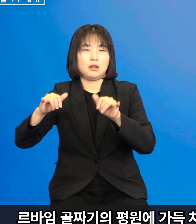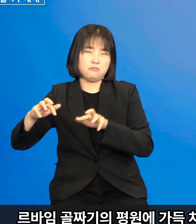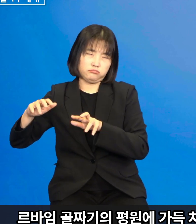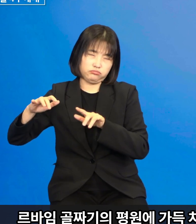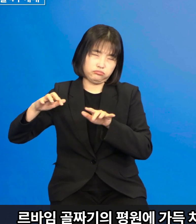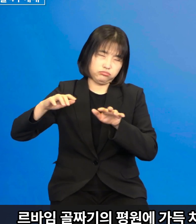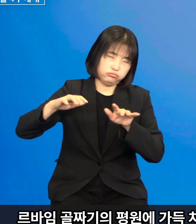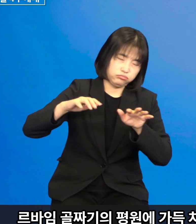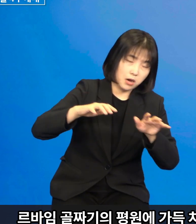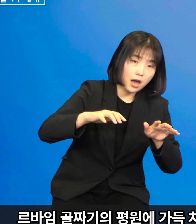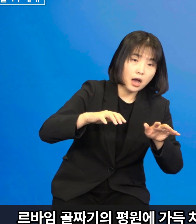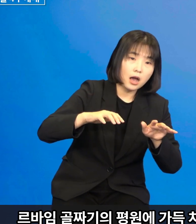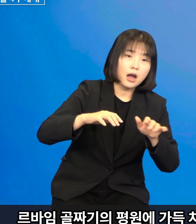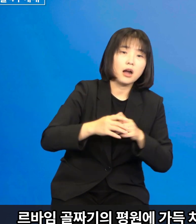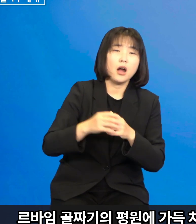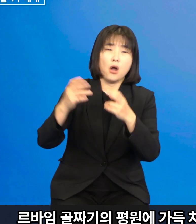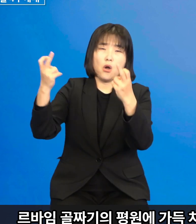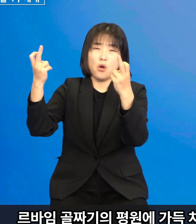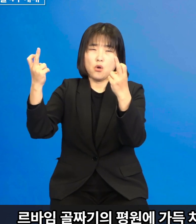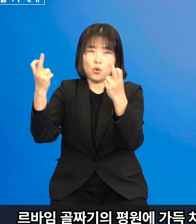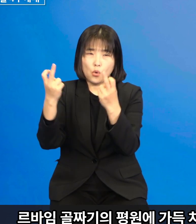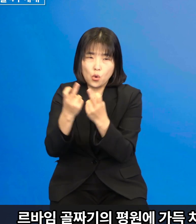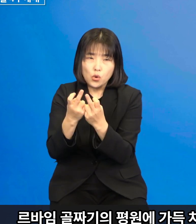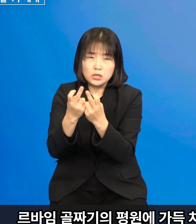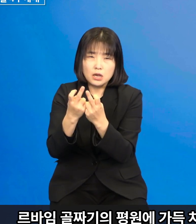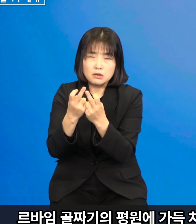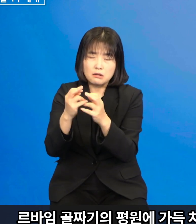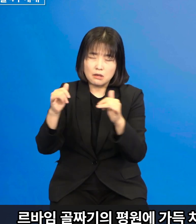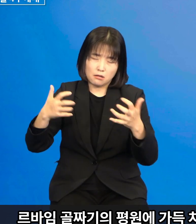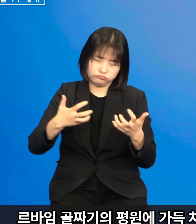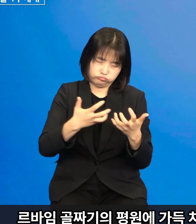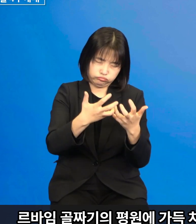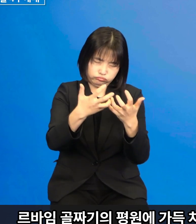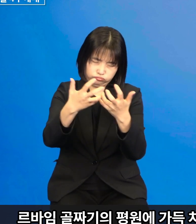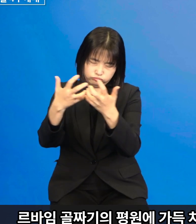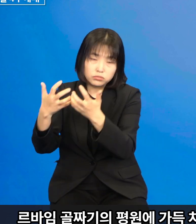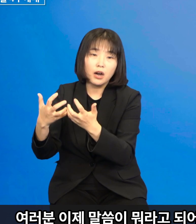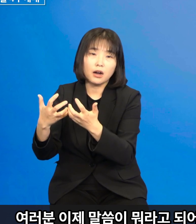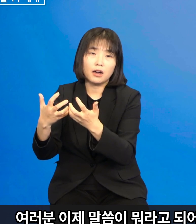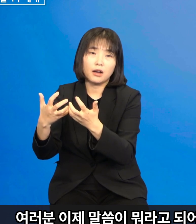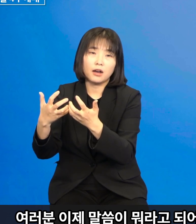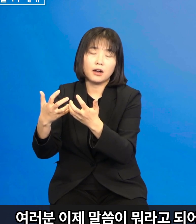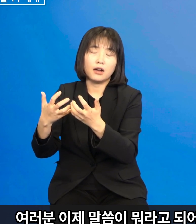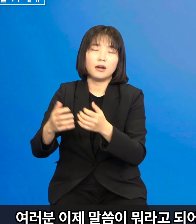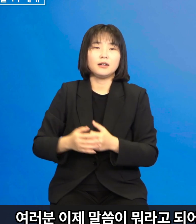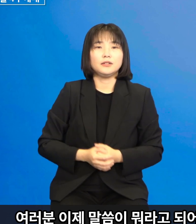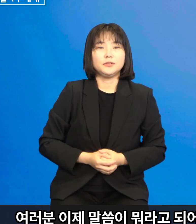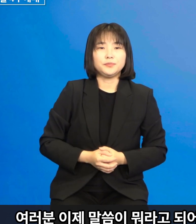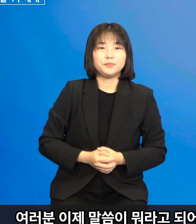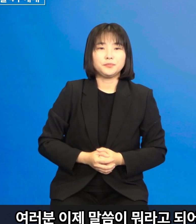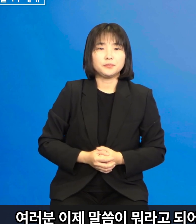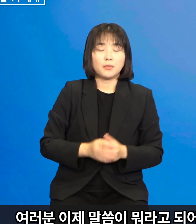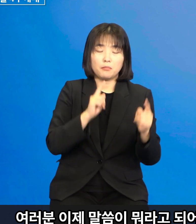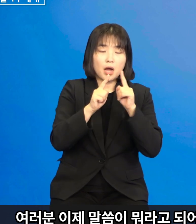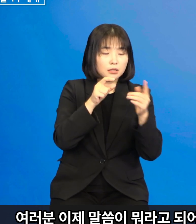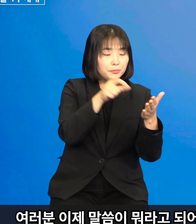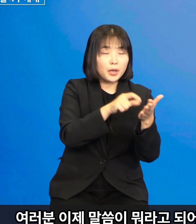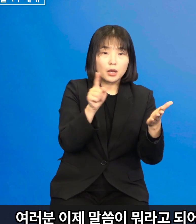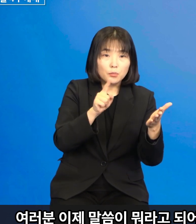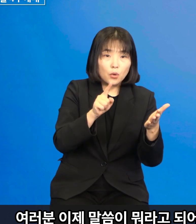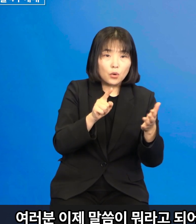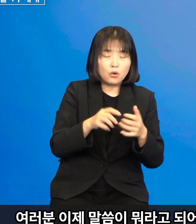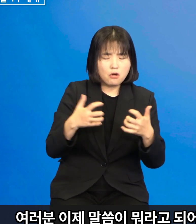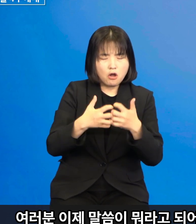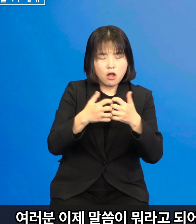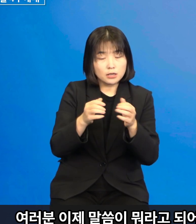르바임 골짜기에 평원에 가득 차서 군대가, 어마어마한 군대가 왔는데, 여러분 이제 말씀이 뭐라고 되어 있습니까? 왜 이